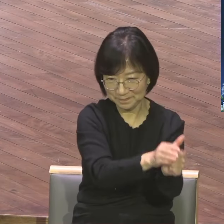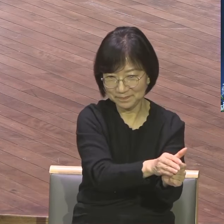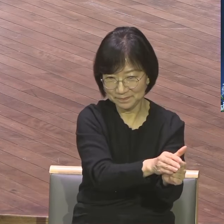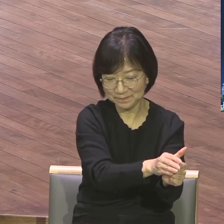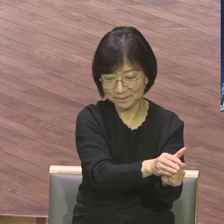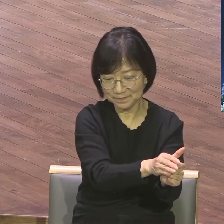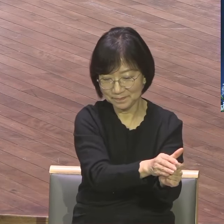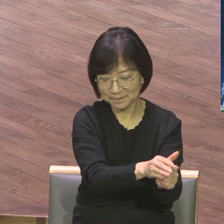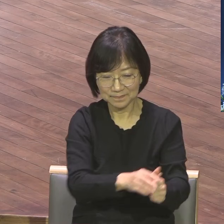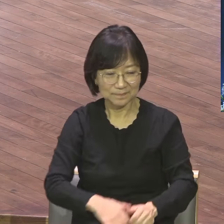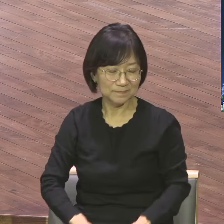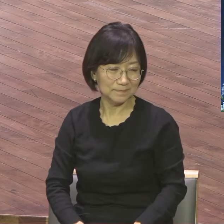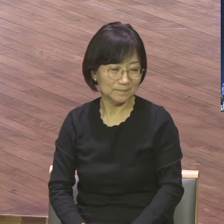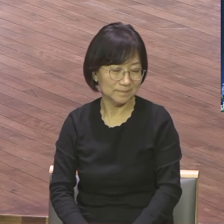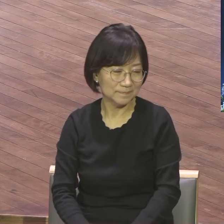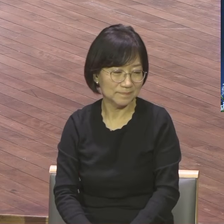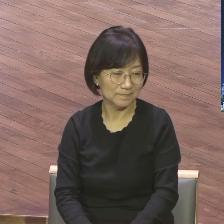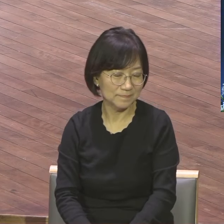이제는 어린 양이 돼서